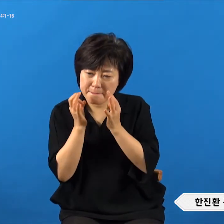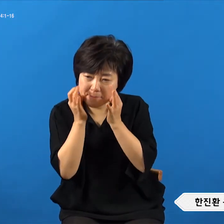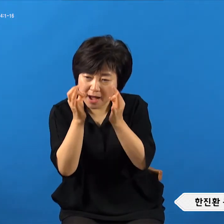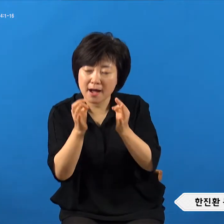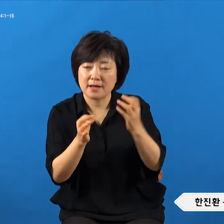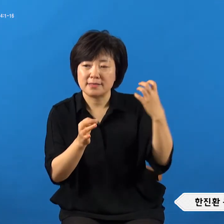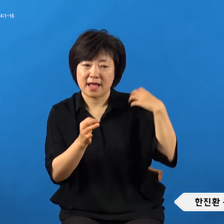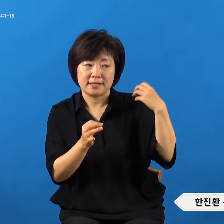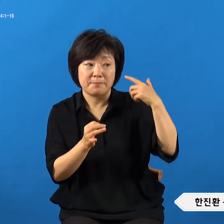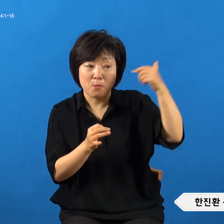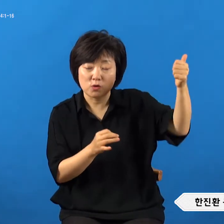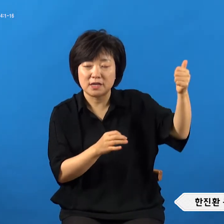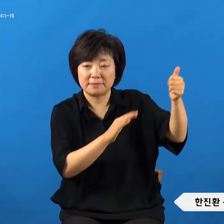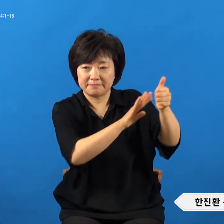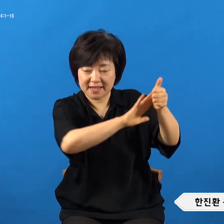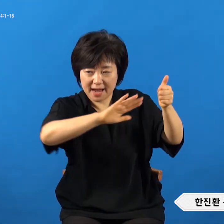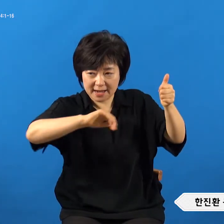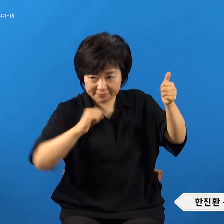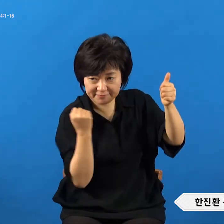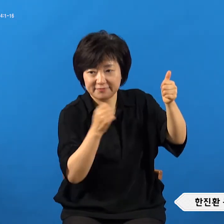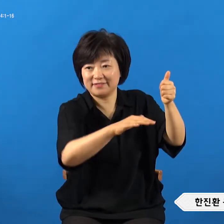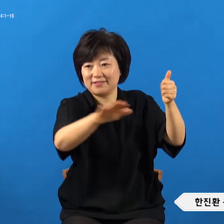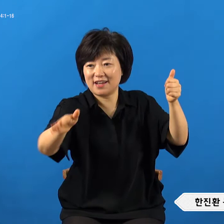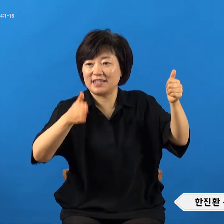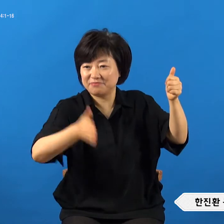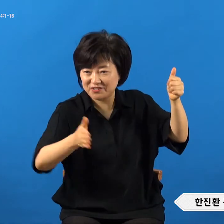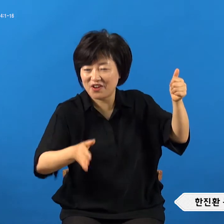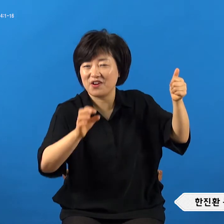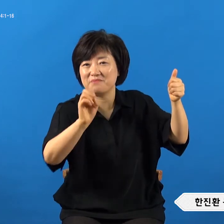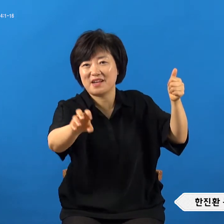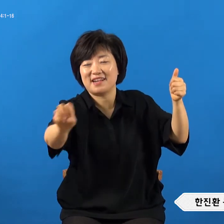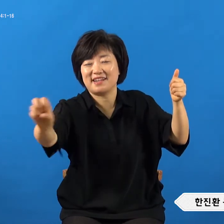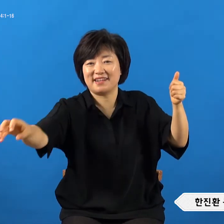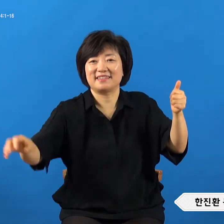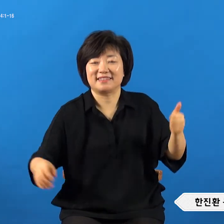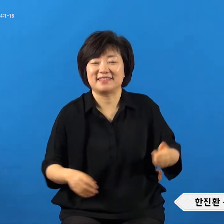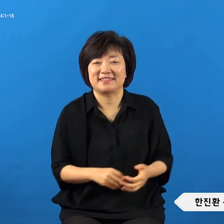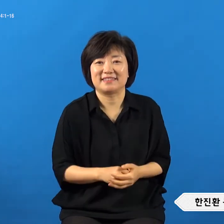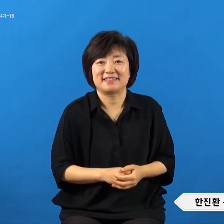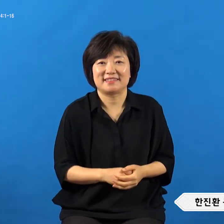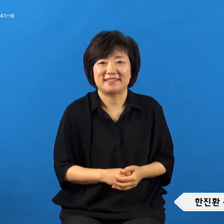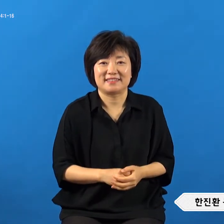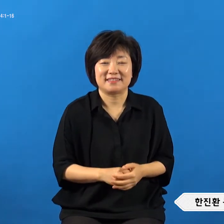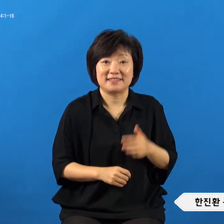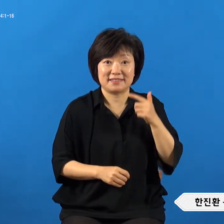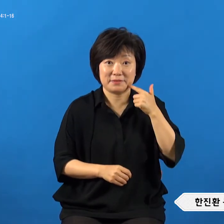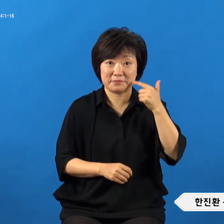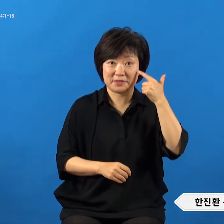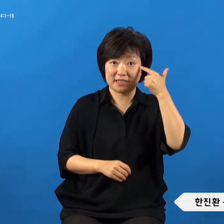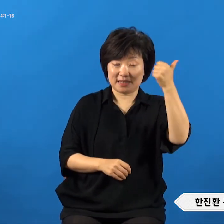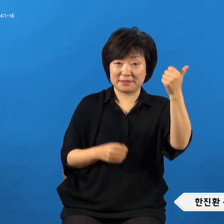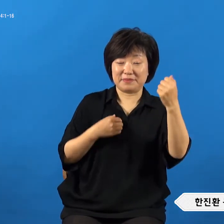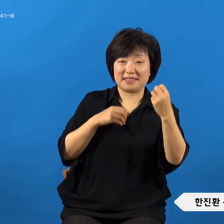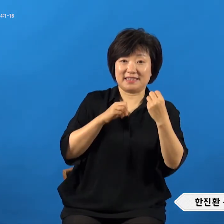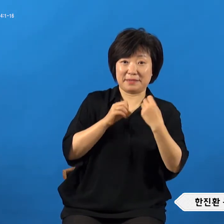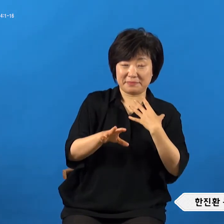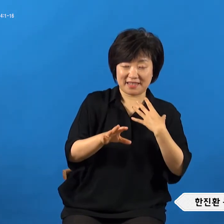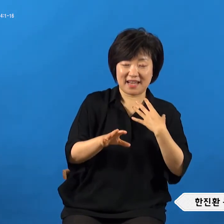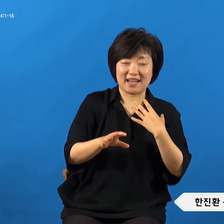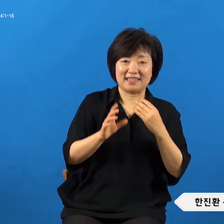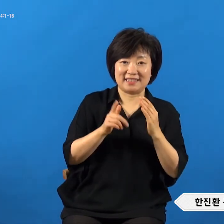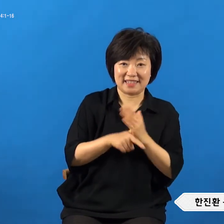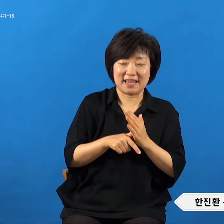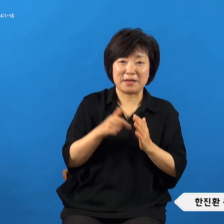모아서 담임 목사님에게 잘 순종하십시오, 그런 권면을 했습니다. 그 다음에 목사님이 답사하는